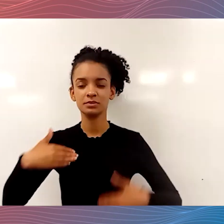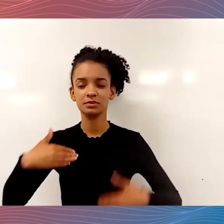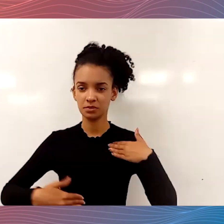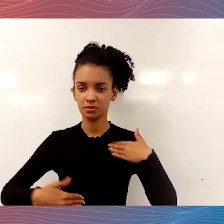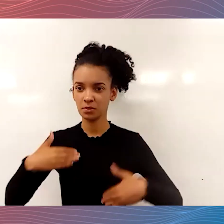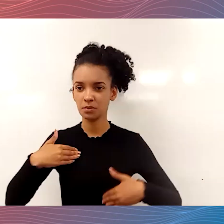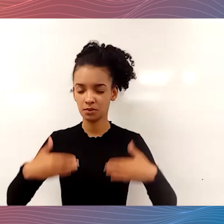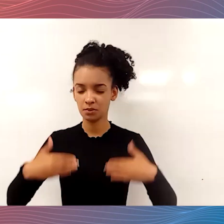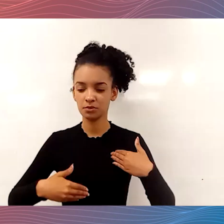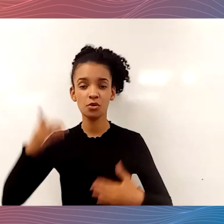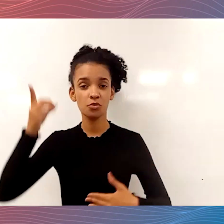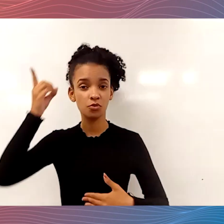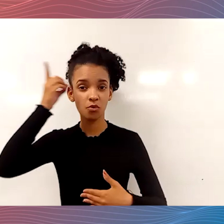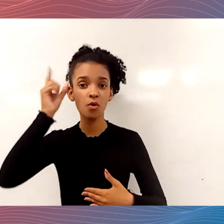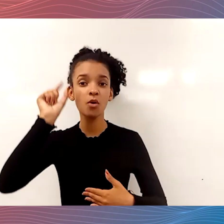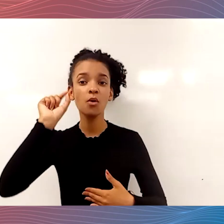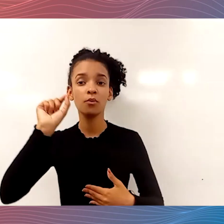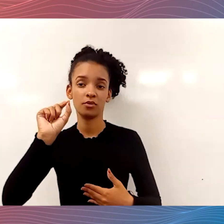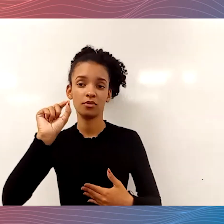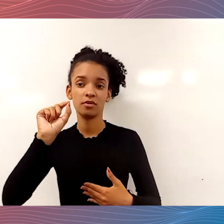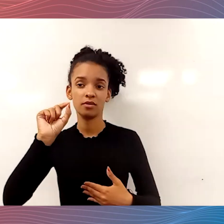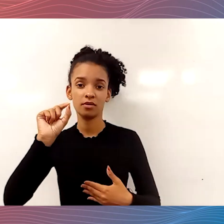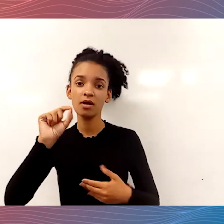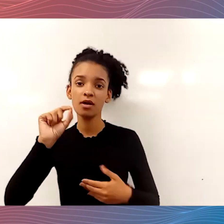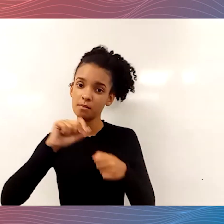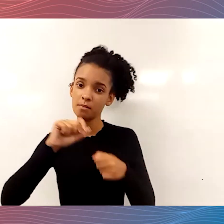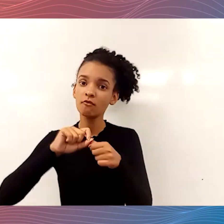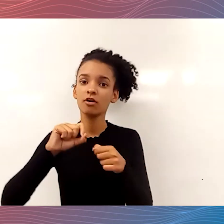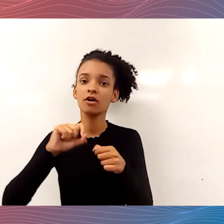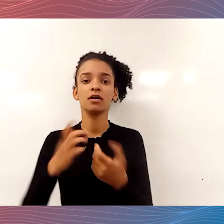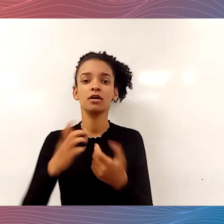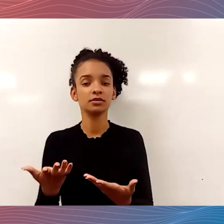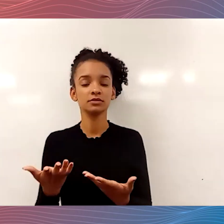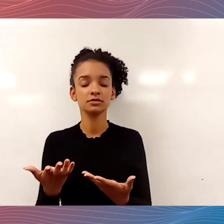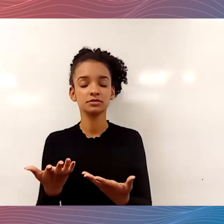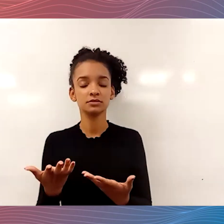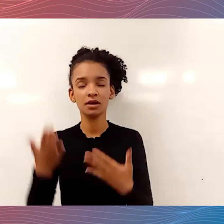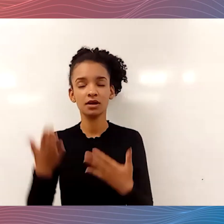funcionar. Graças a Deus eu não sabia funcionar, né?